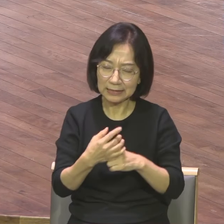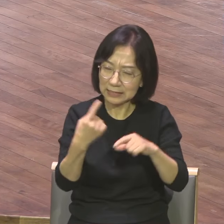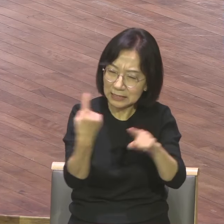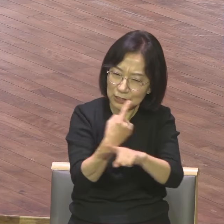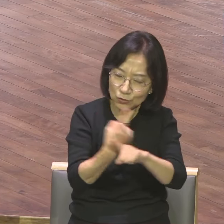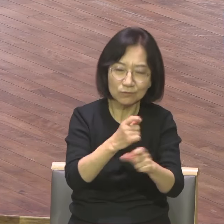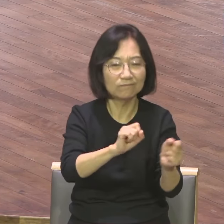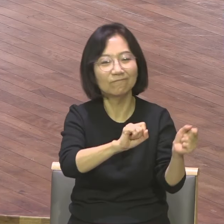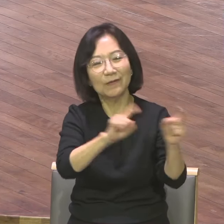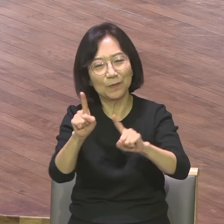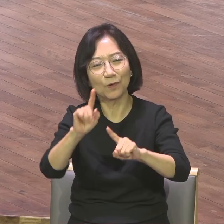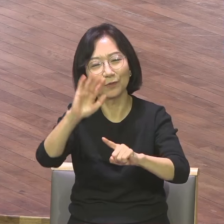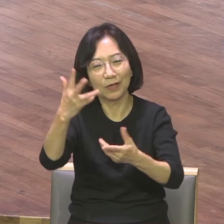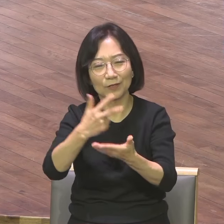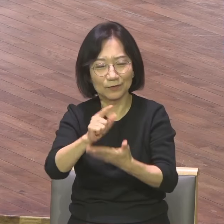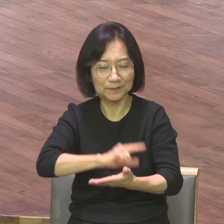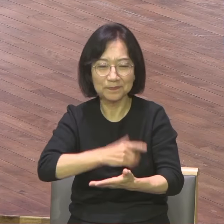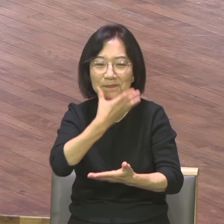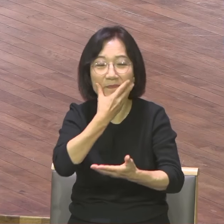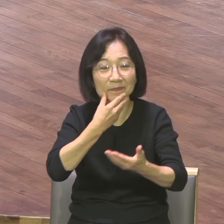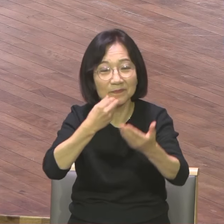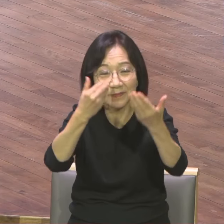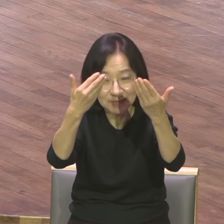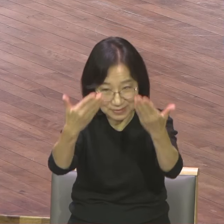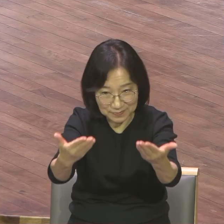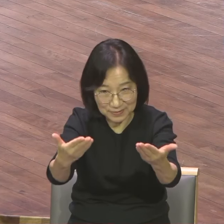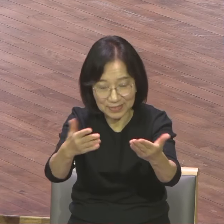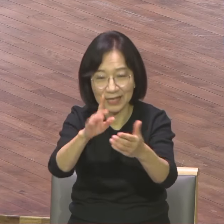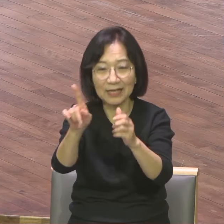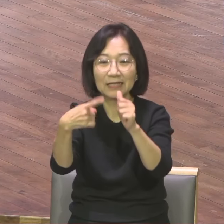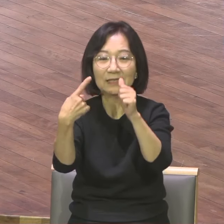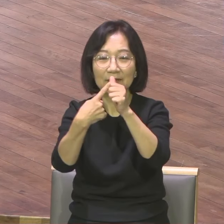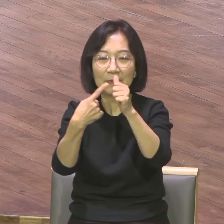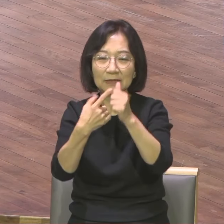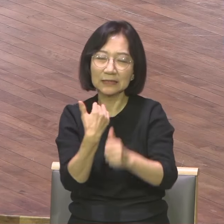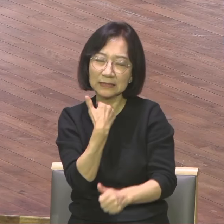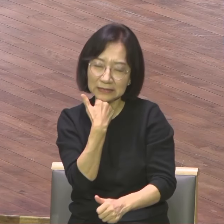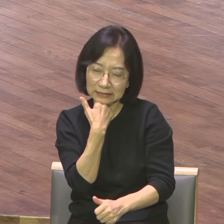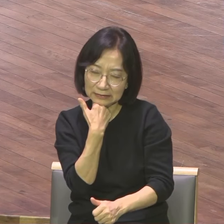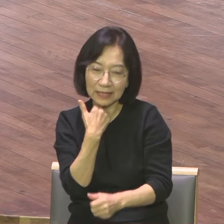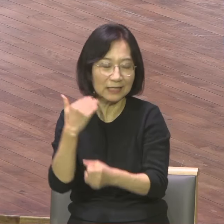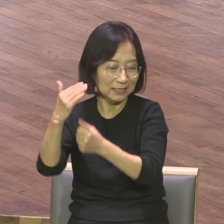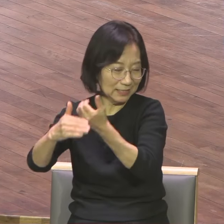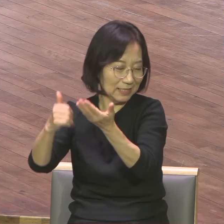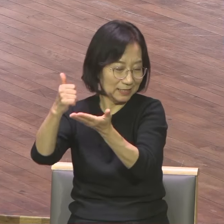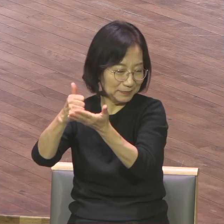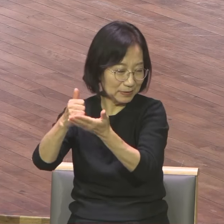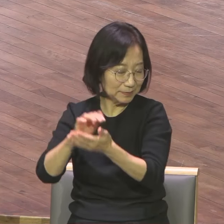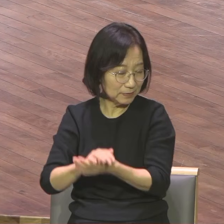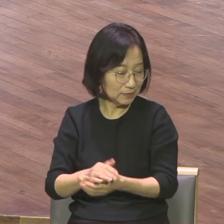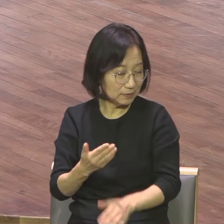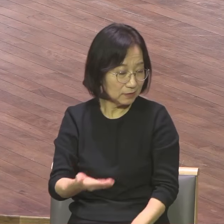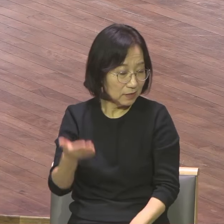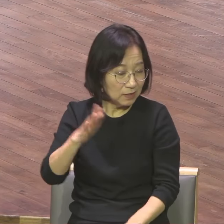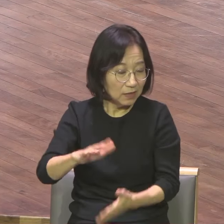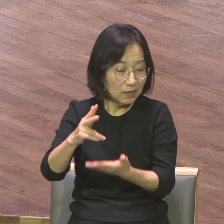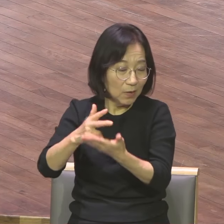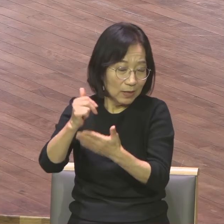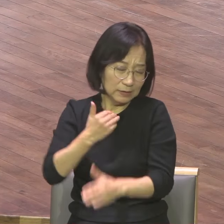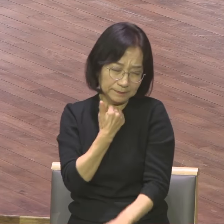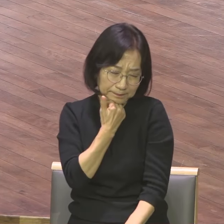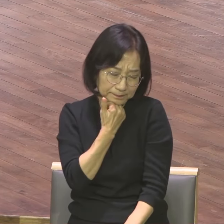있기를 주님으로 축복합니다. 그럼 첫째로 기다리시는 하나님이십니다. 18절을 봅니다. 그러나